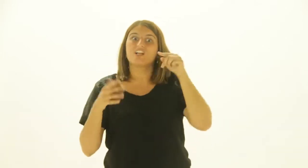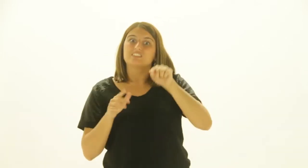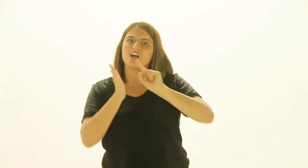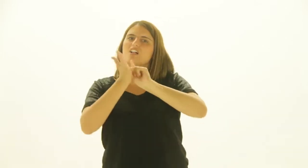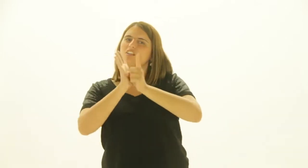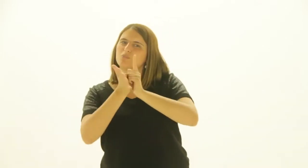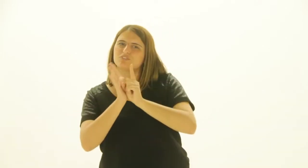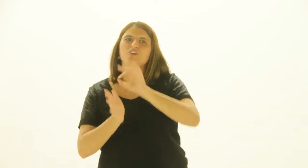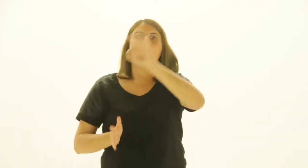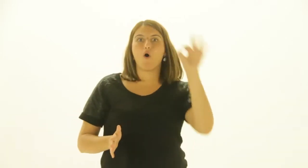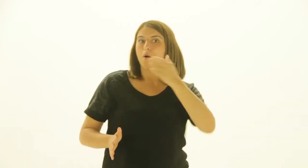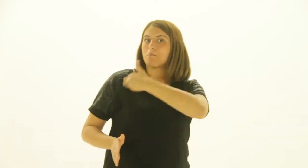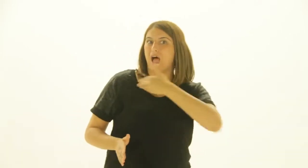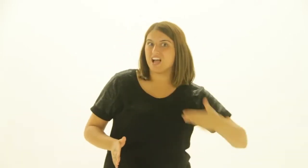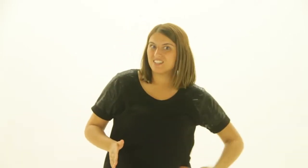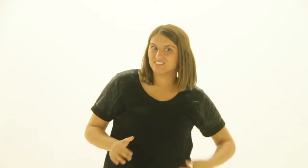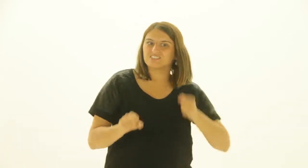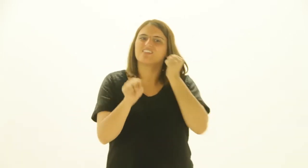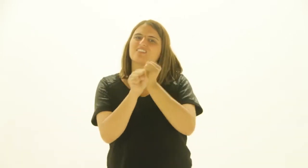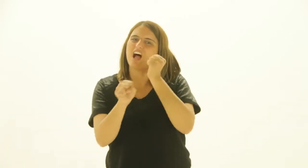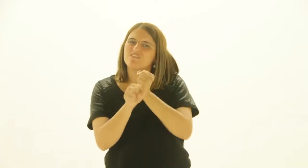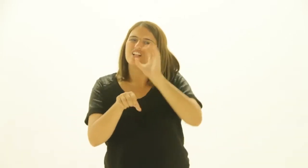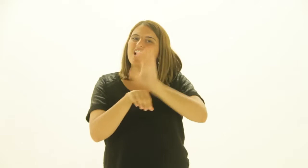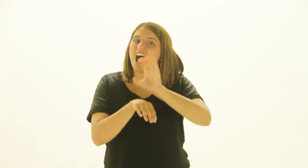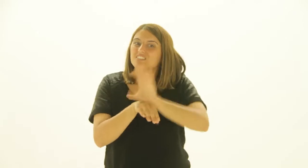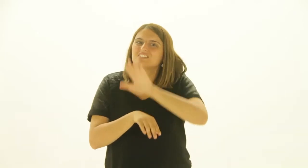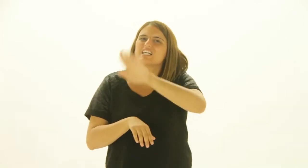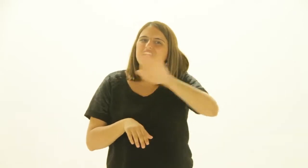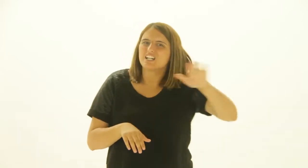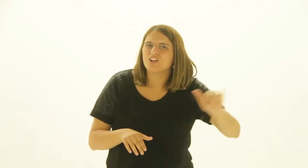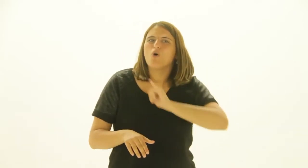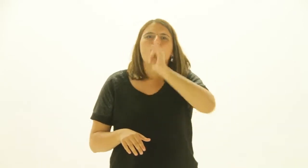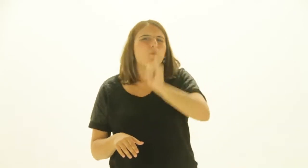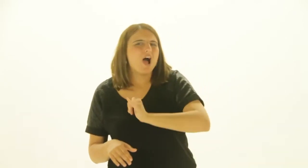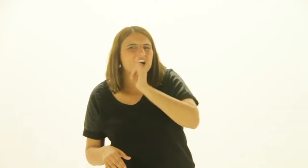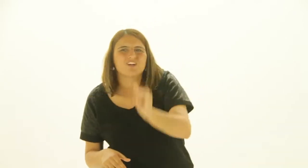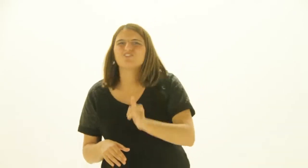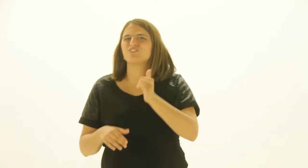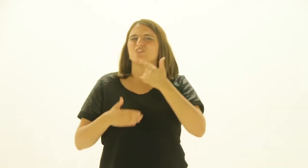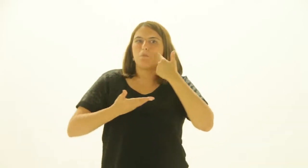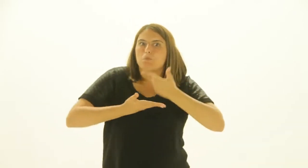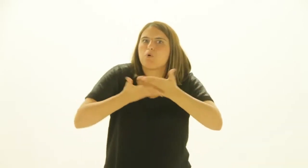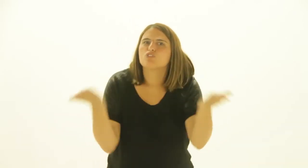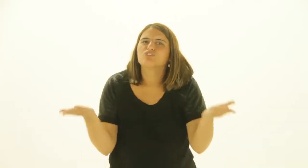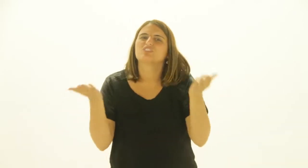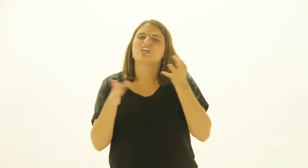se trabaje con niños sordos, con maestros y con instructores, con clases, con alumnos, donde este cuento mu se